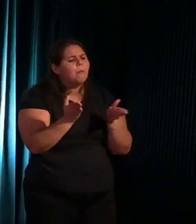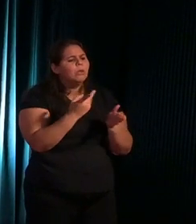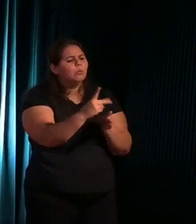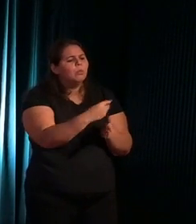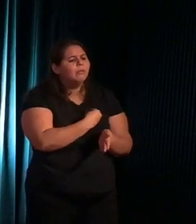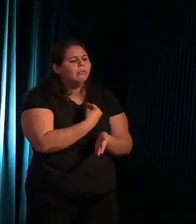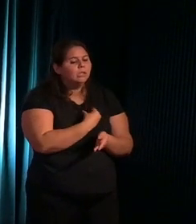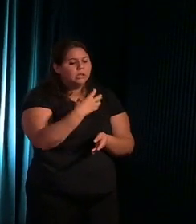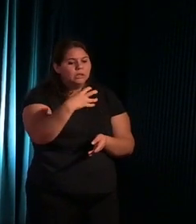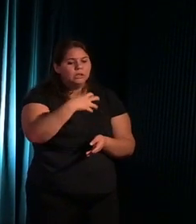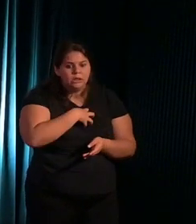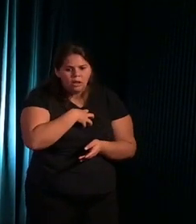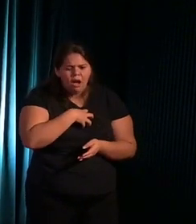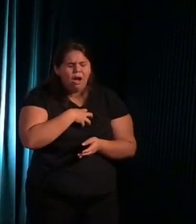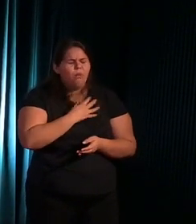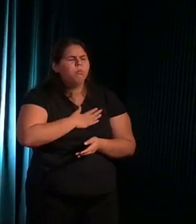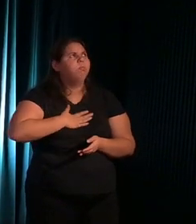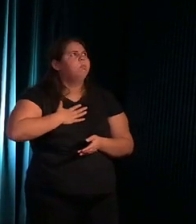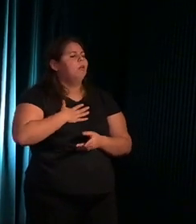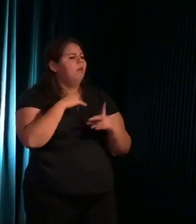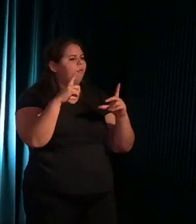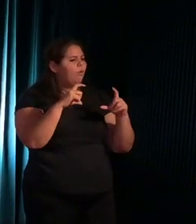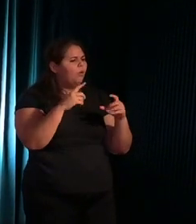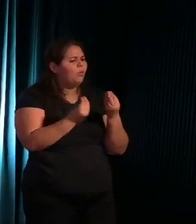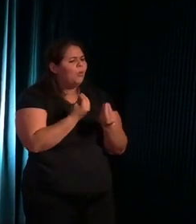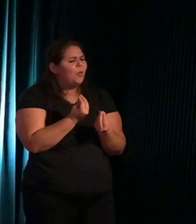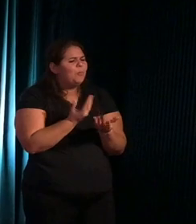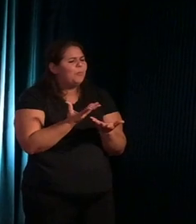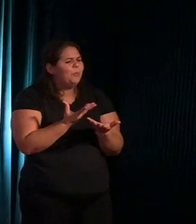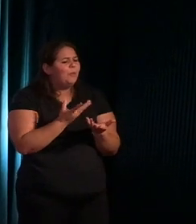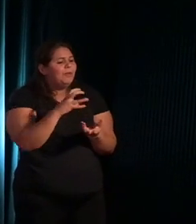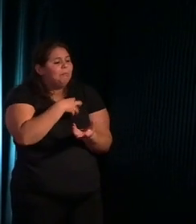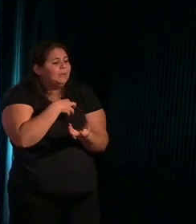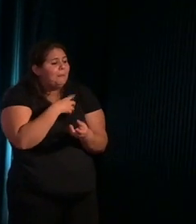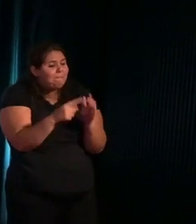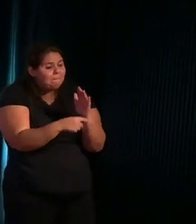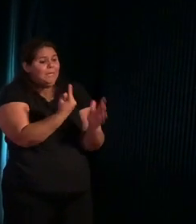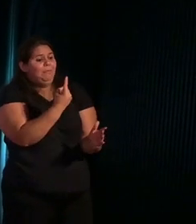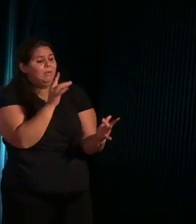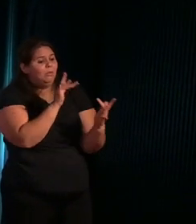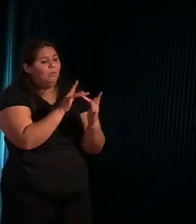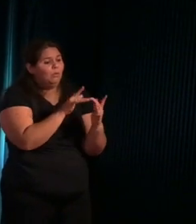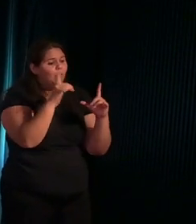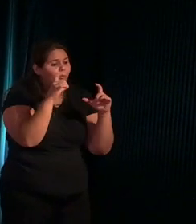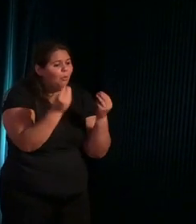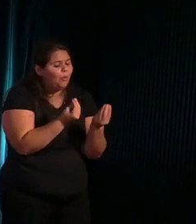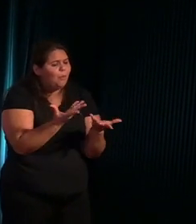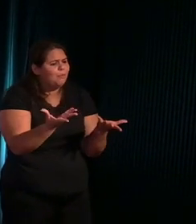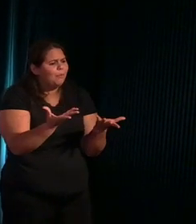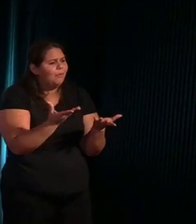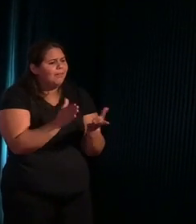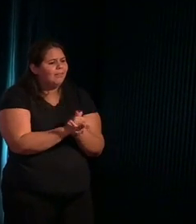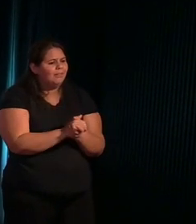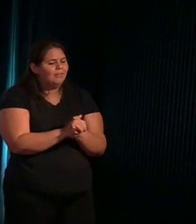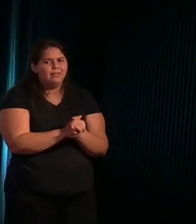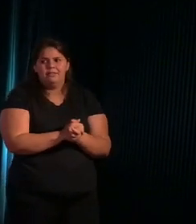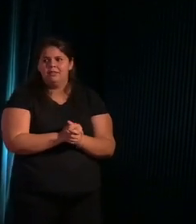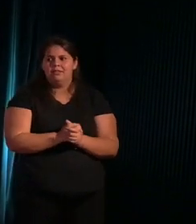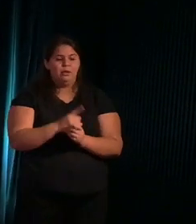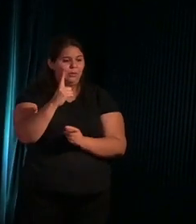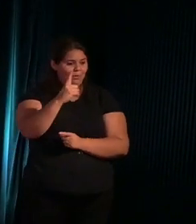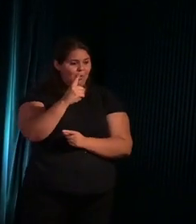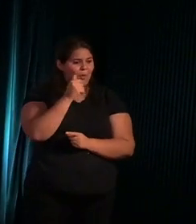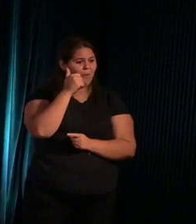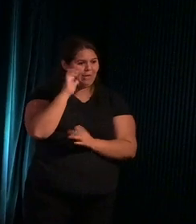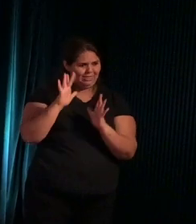vida, lá atrás, na sua adolescência? Como foi que ela te seduziu? Qual foi o seu primeiro contato com a fotografia? Através de um beijo com uma